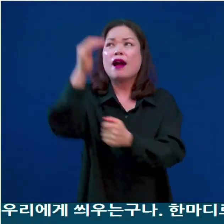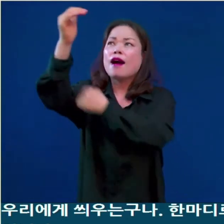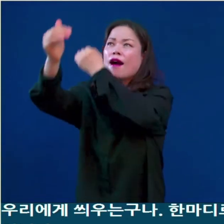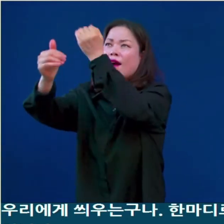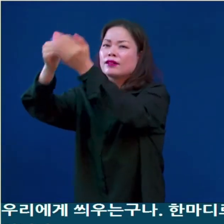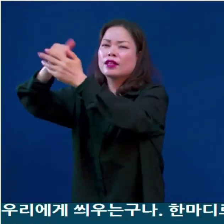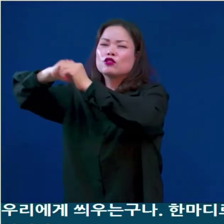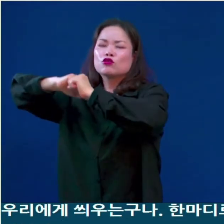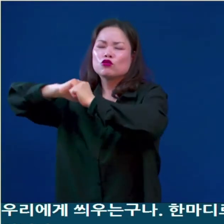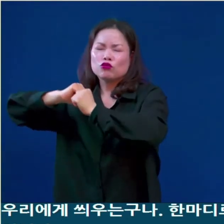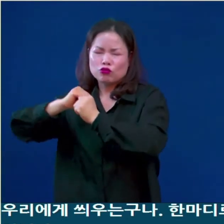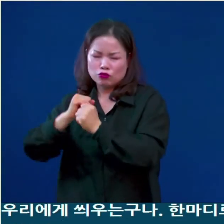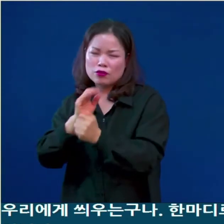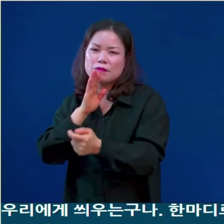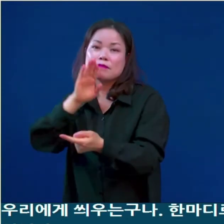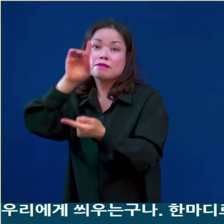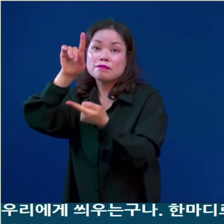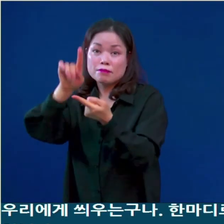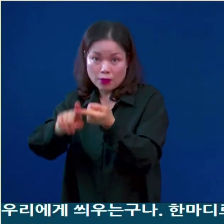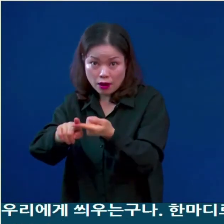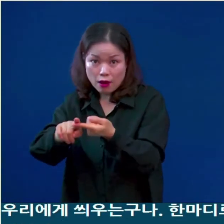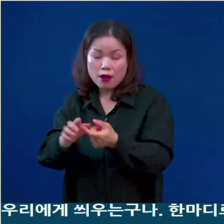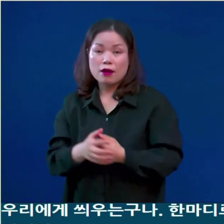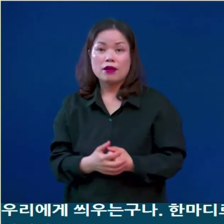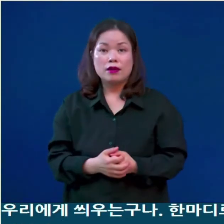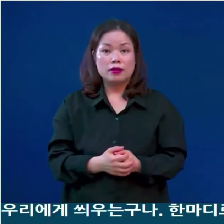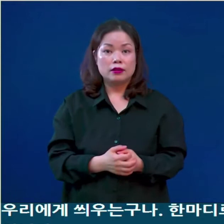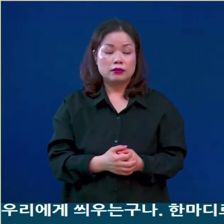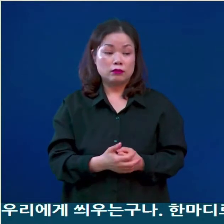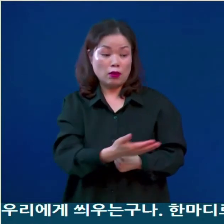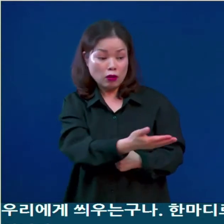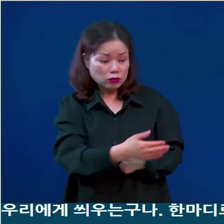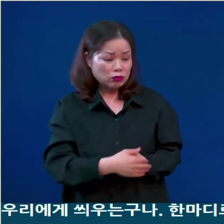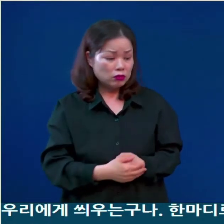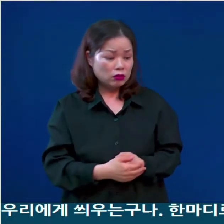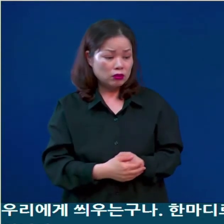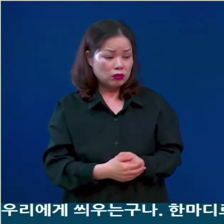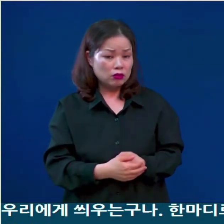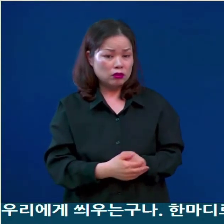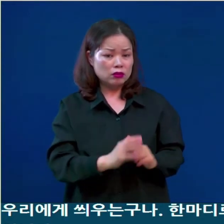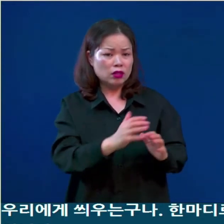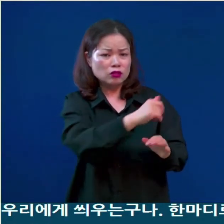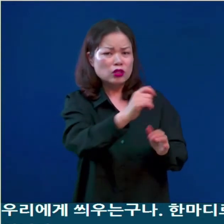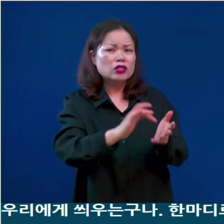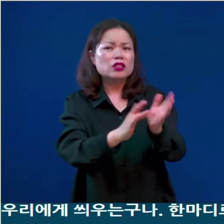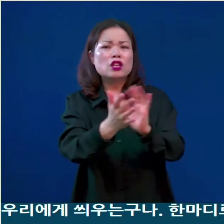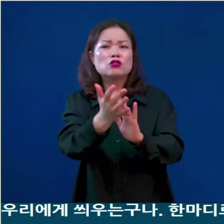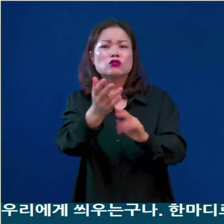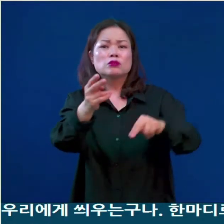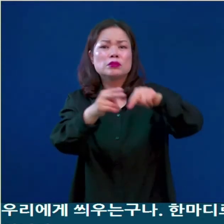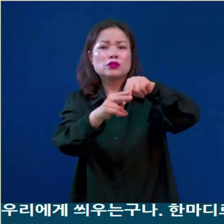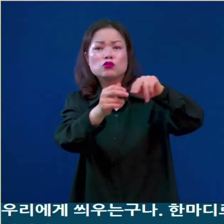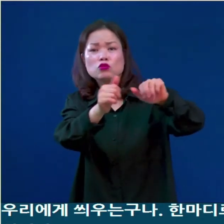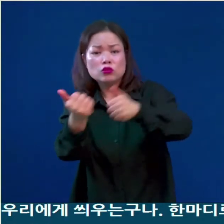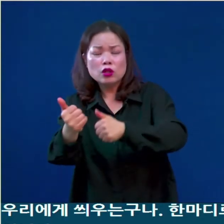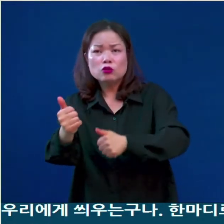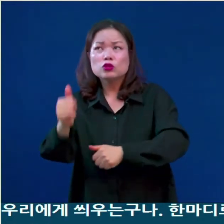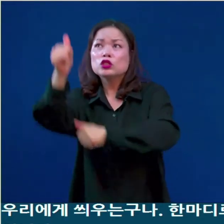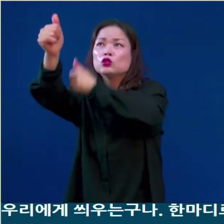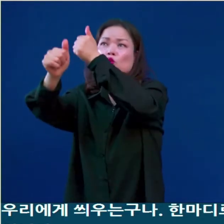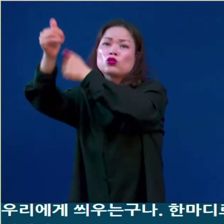하나님께 순종하는 것이 마땅합니다. 당신들이 나무에 달아 죽인 그 예수를 우리